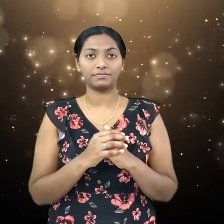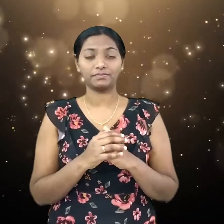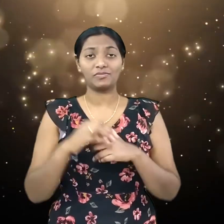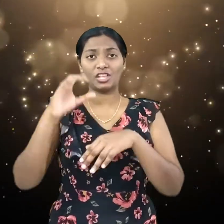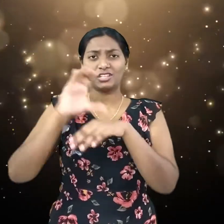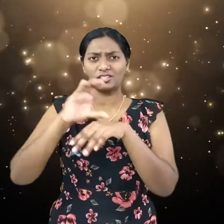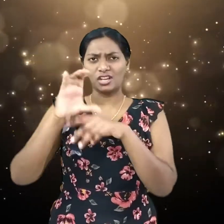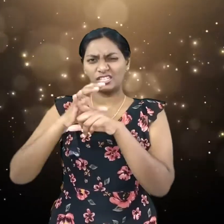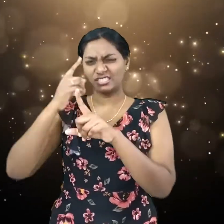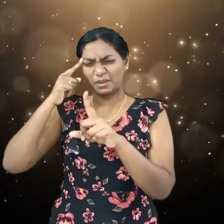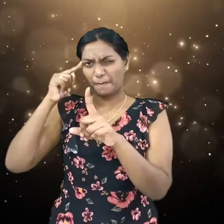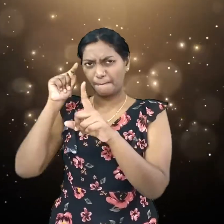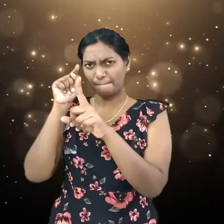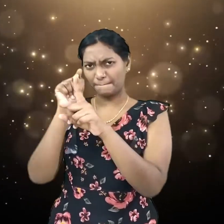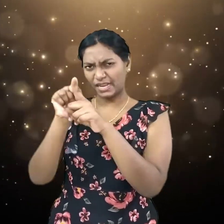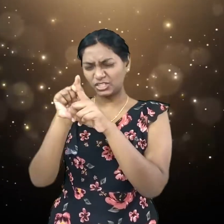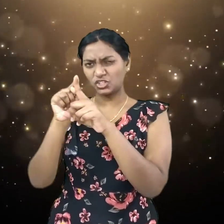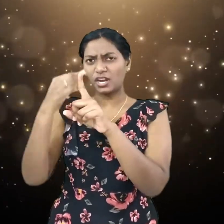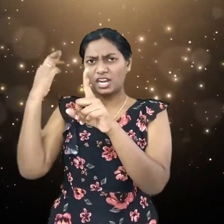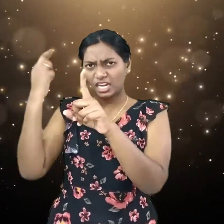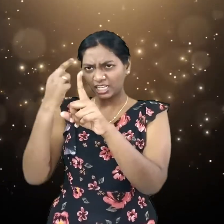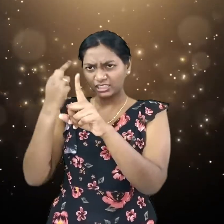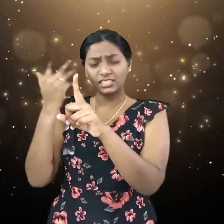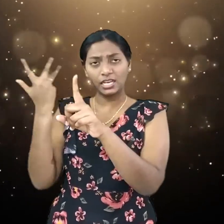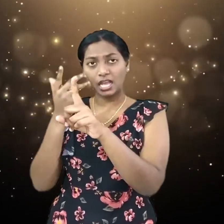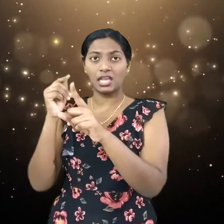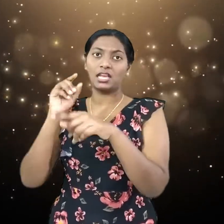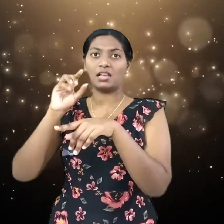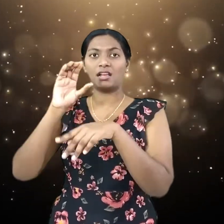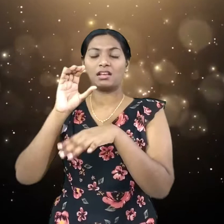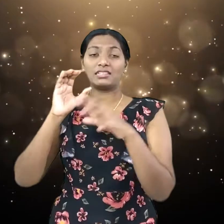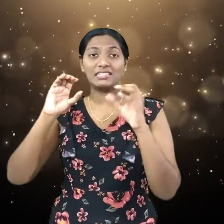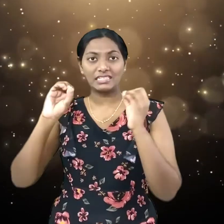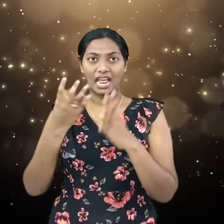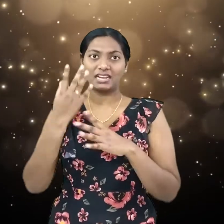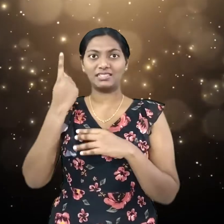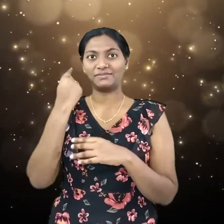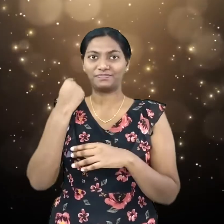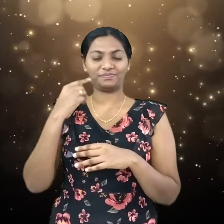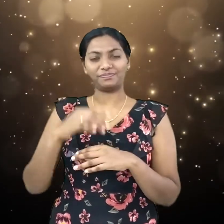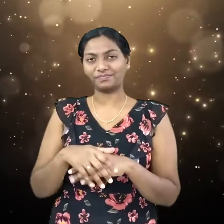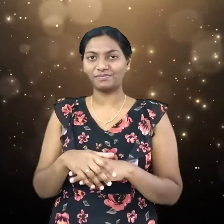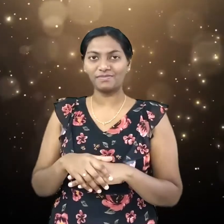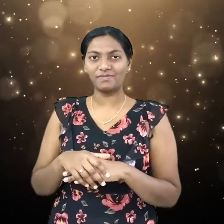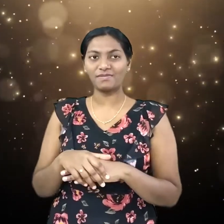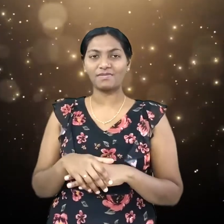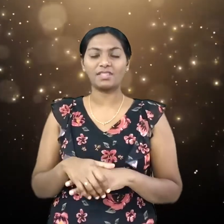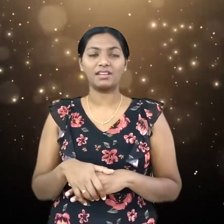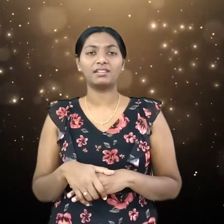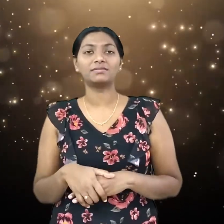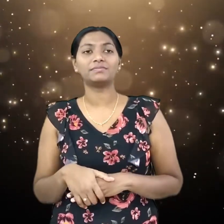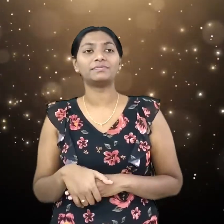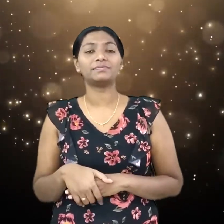चर्च के मिशन और उद्देश्य के बारे में। प्रेज द लॉर्ड, मैंने आपसे कहा कि